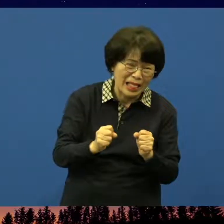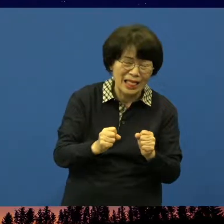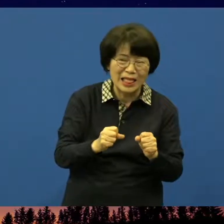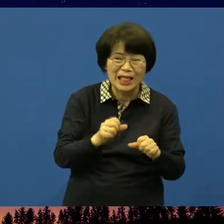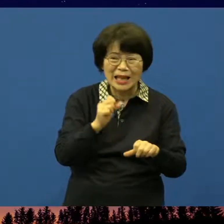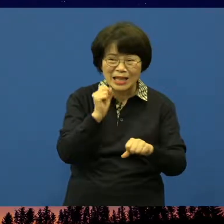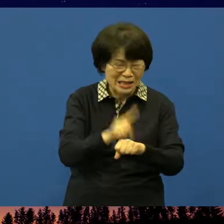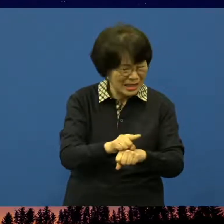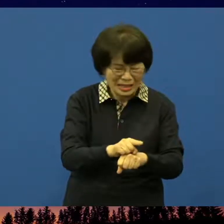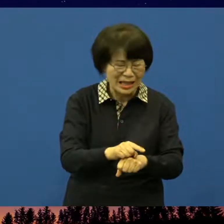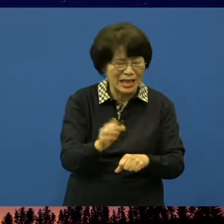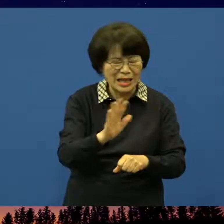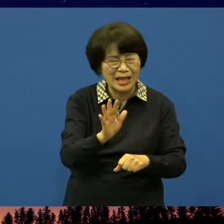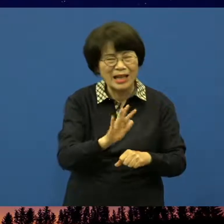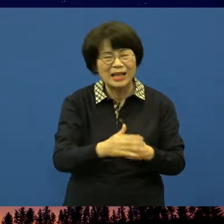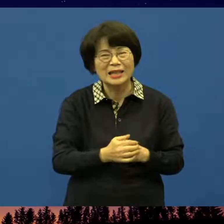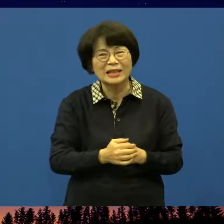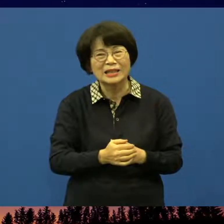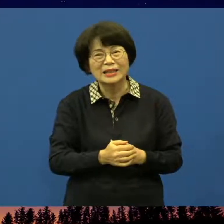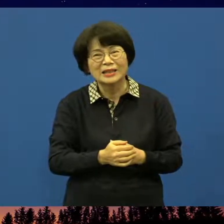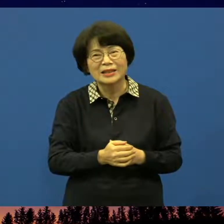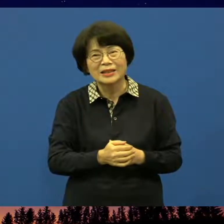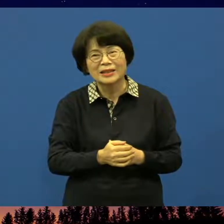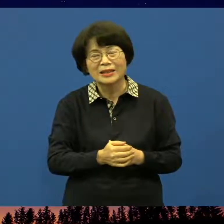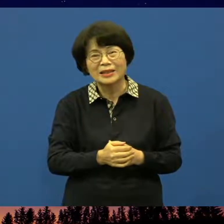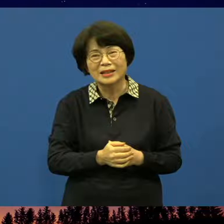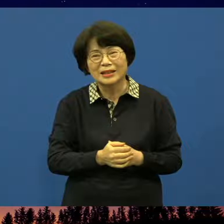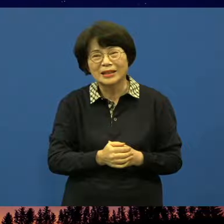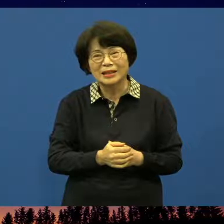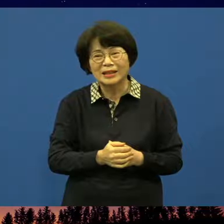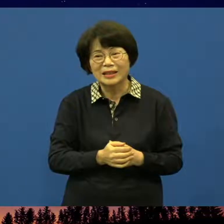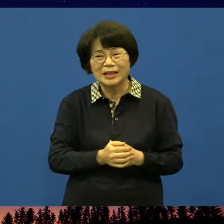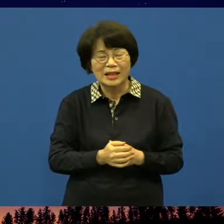치면 어그레시브하고 시니컬하고 왠지 공격적이고.